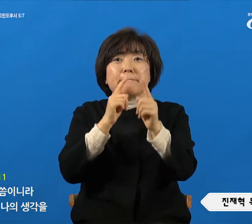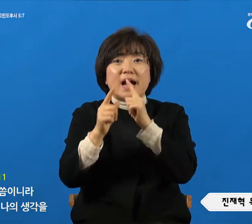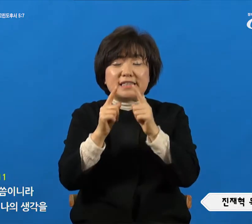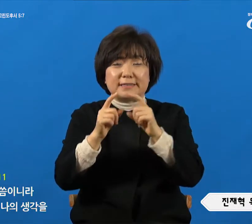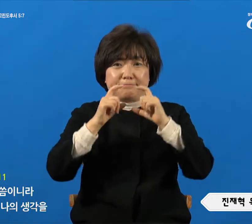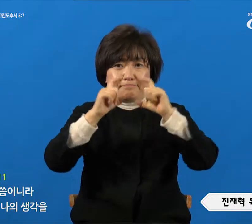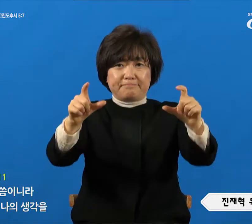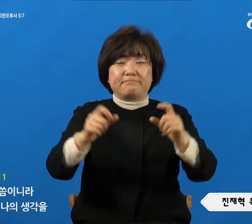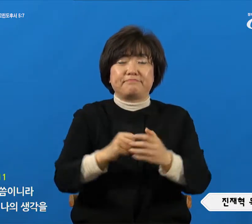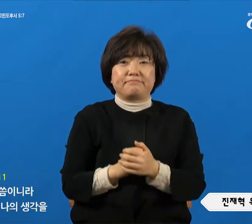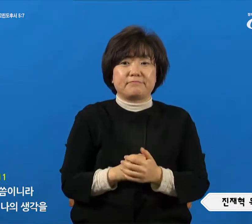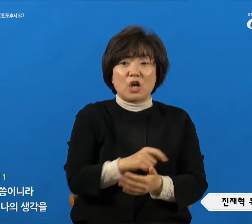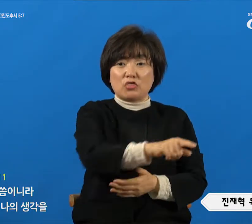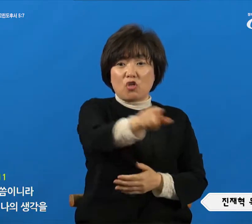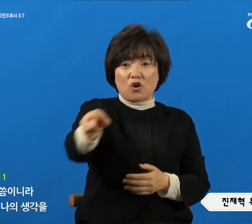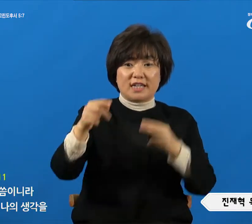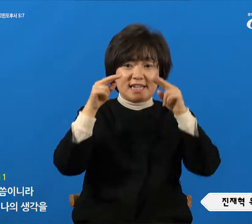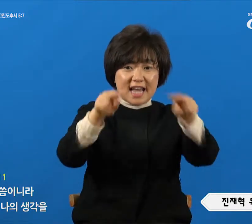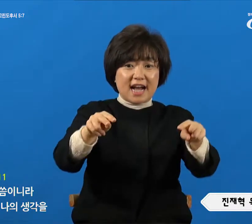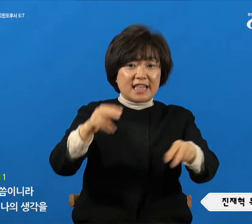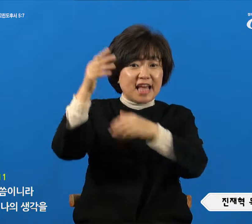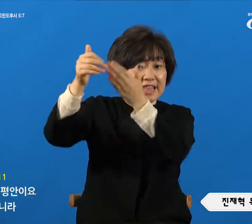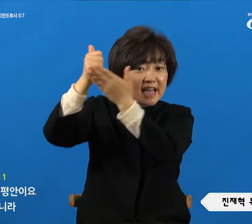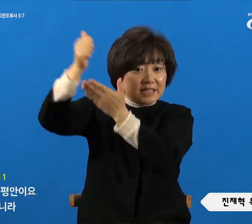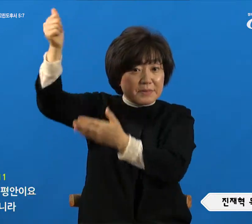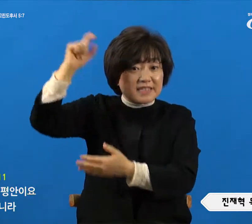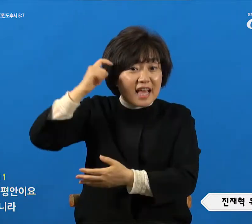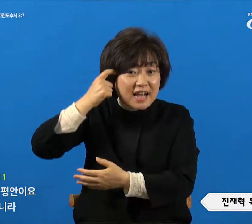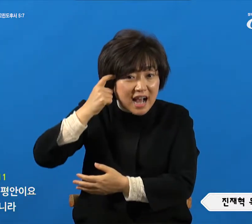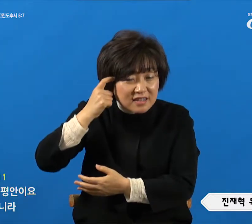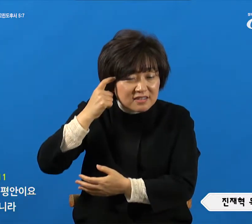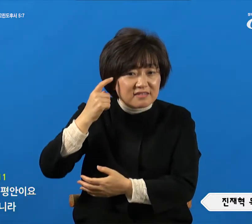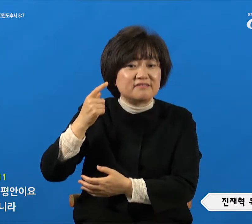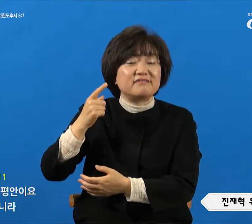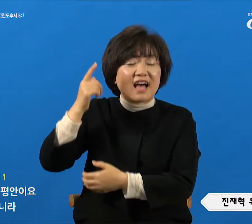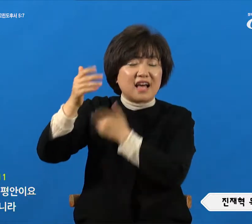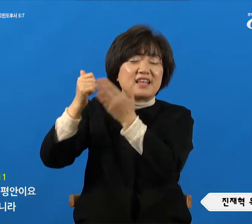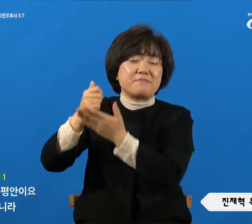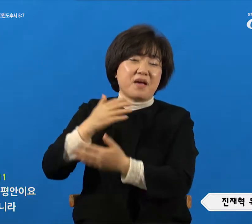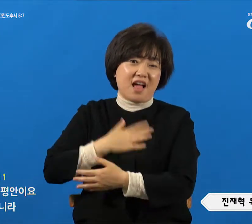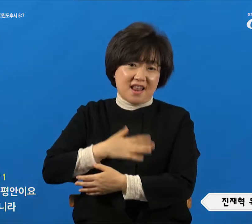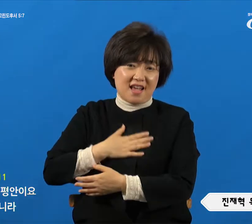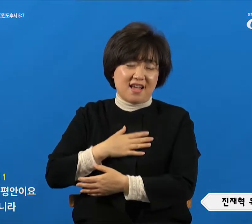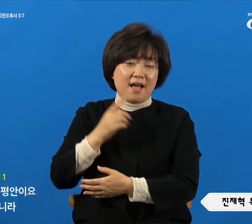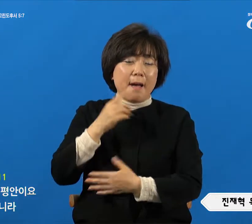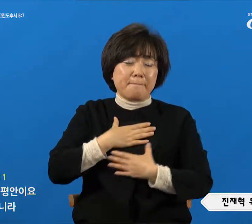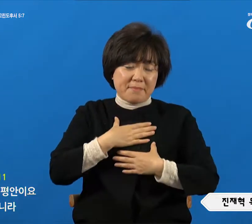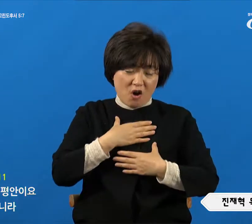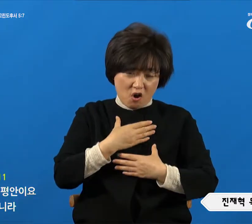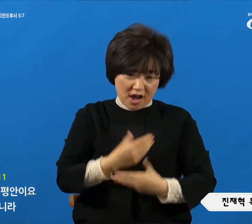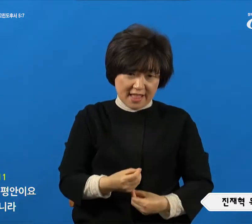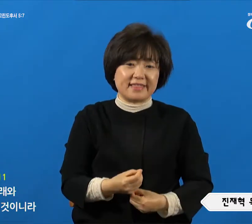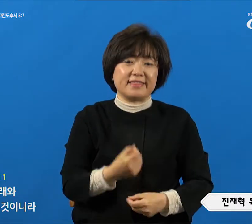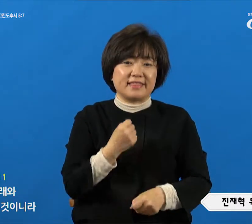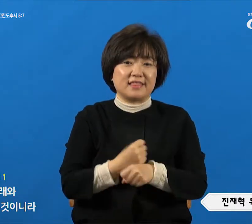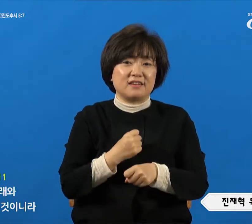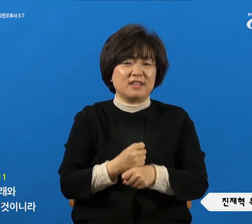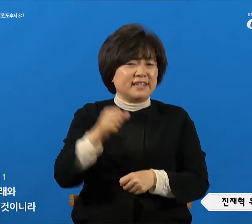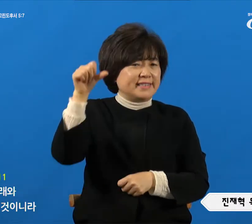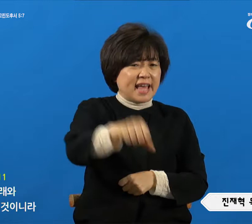말씀이라고 선포합니다. 너희를 향한 나의 생각은 내가 안하니 평안이요 재앙이